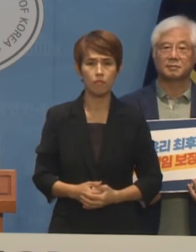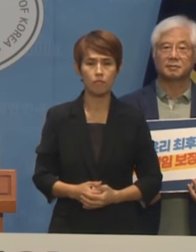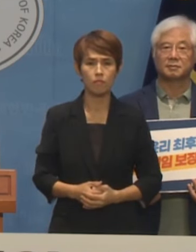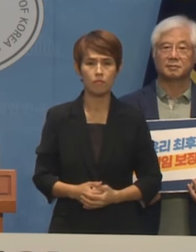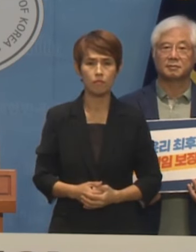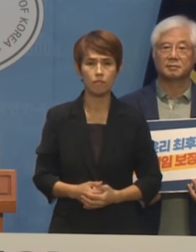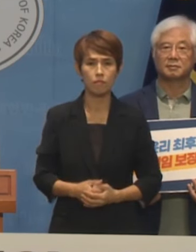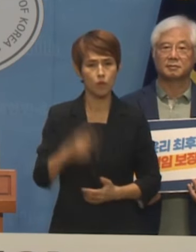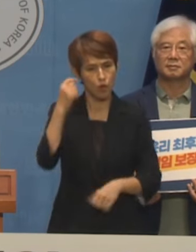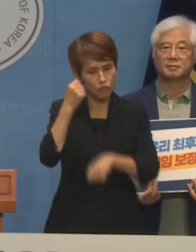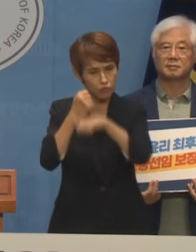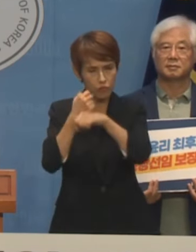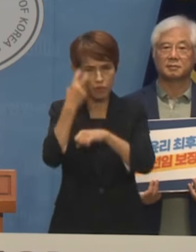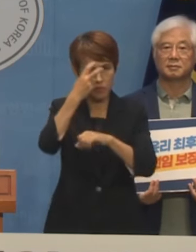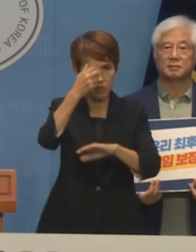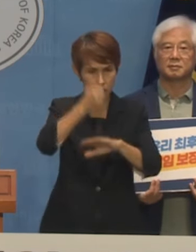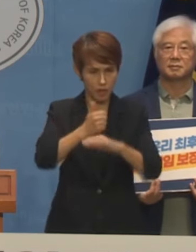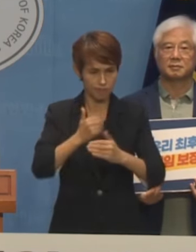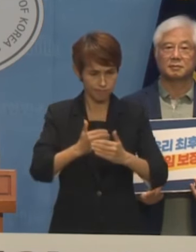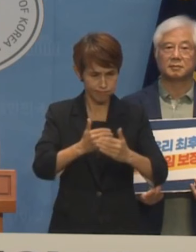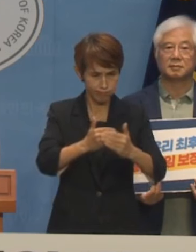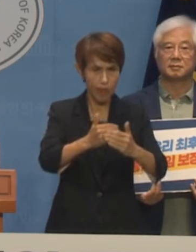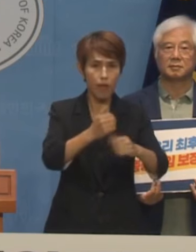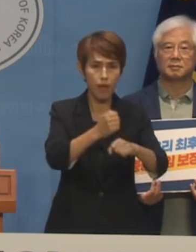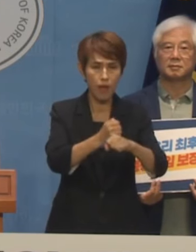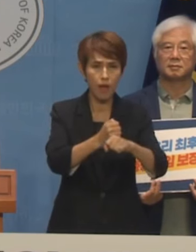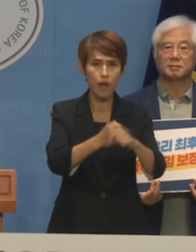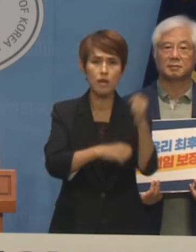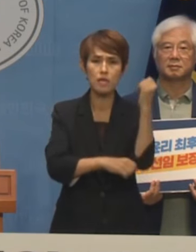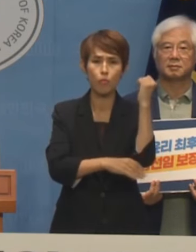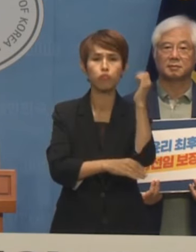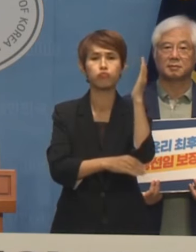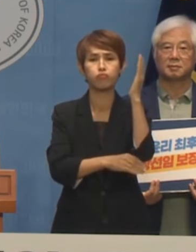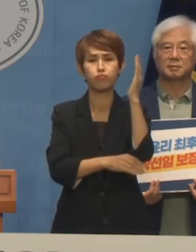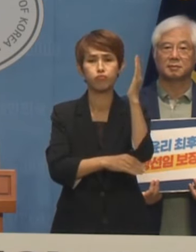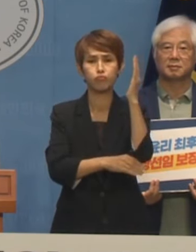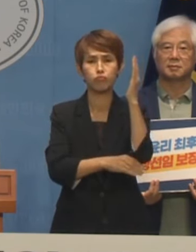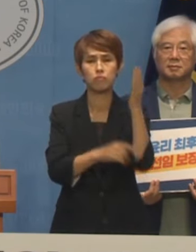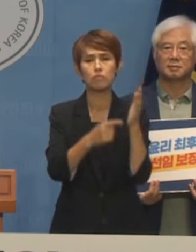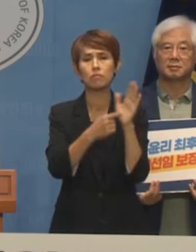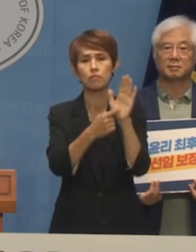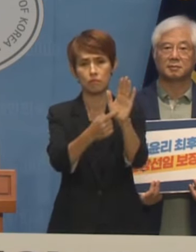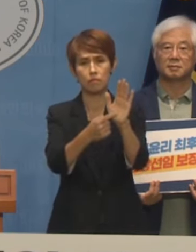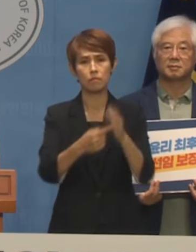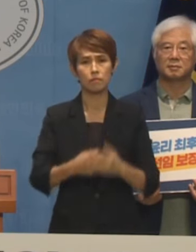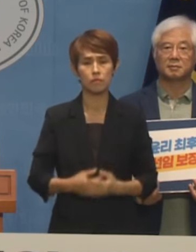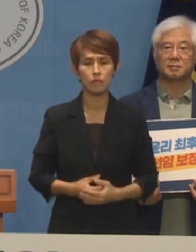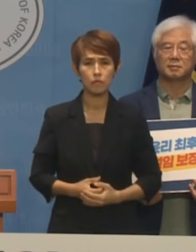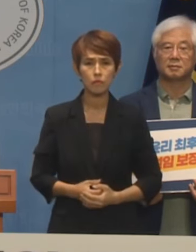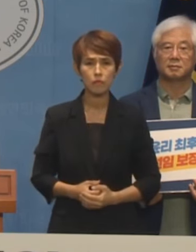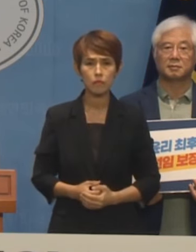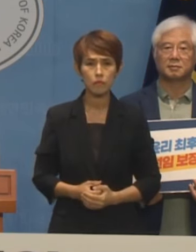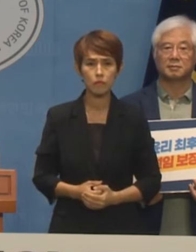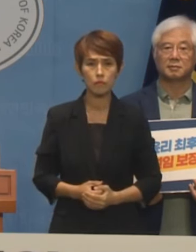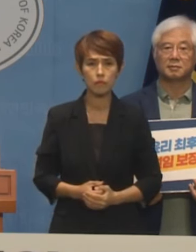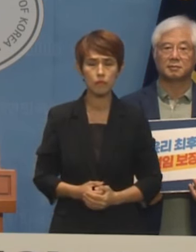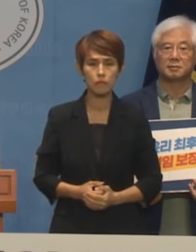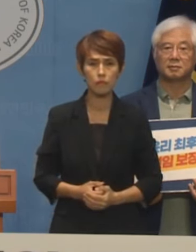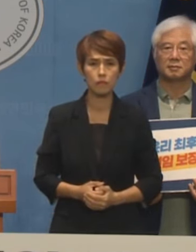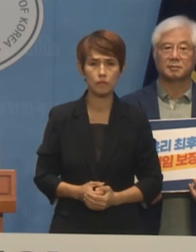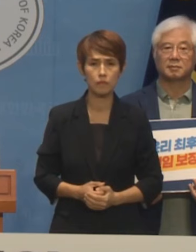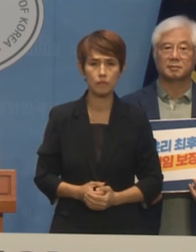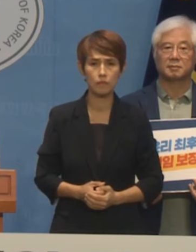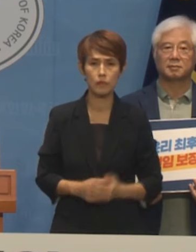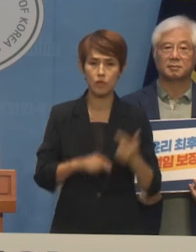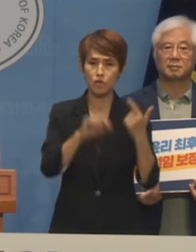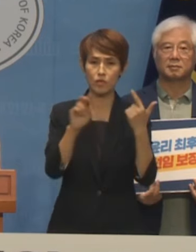늦어진 연구 검증 절차를 진행하겠다는 기본적인 원칙을 밝힌 것에 불과합니다. 지난